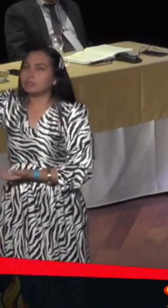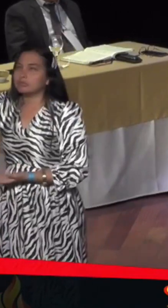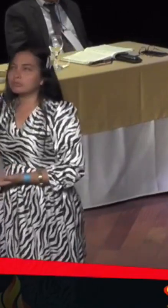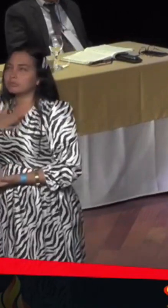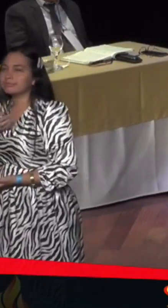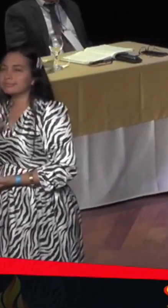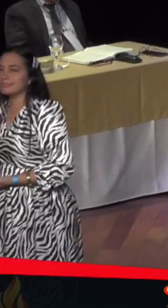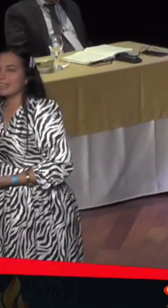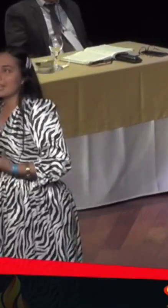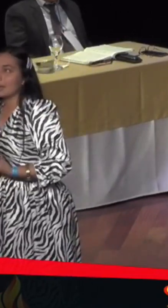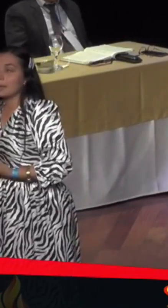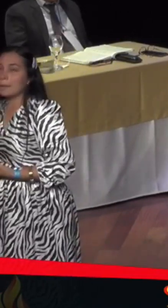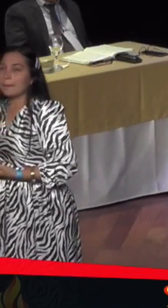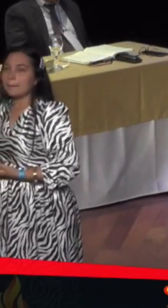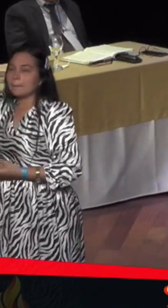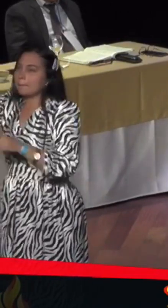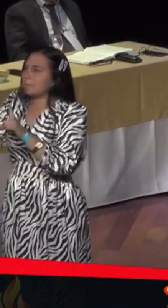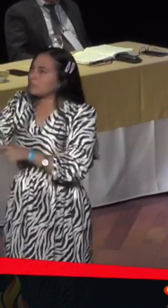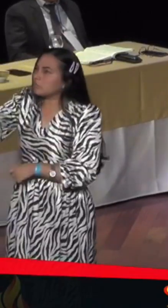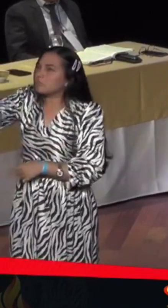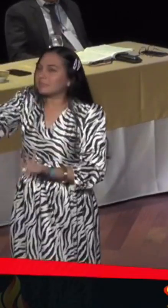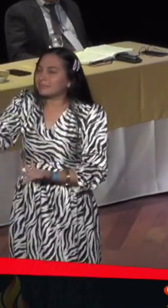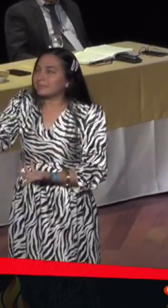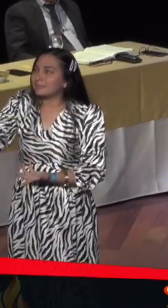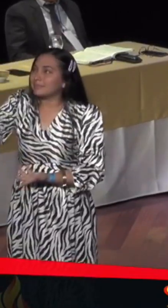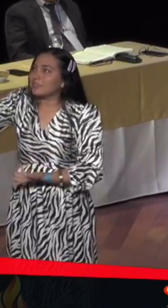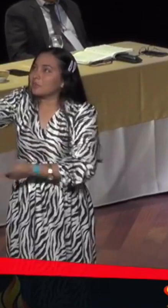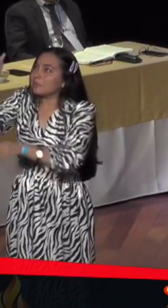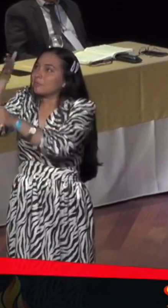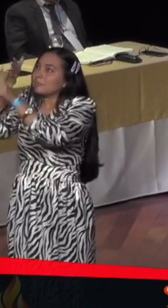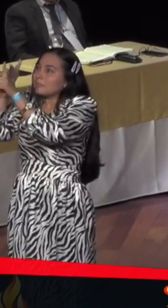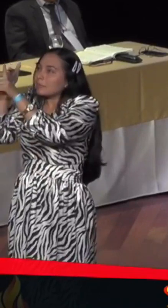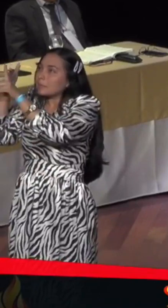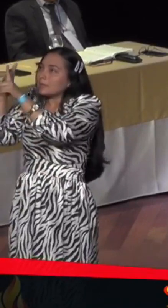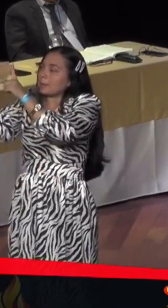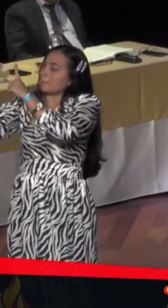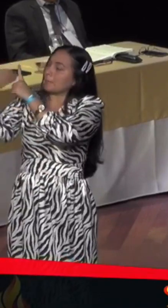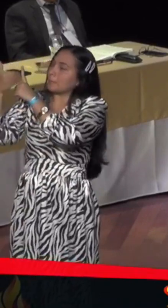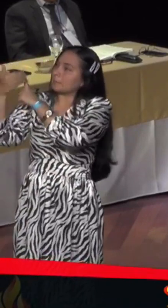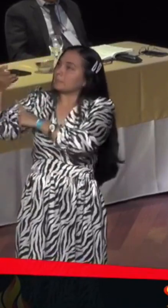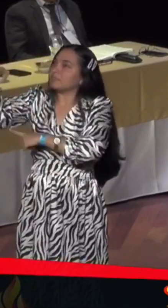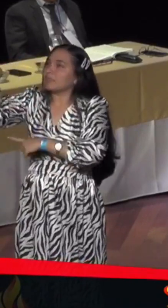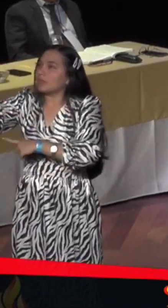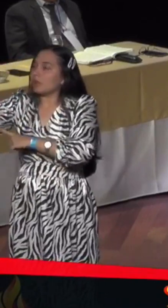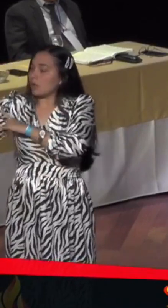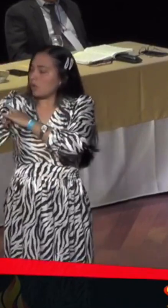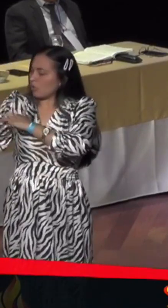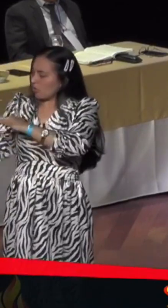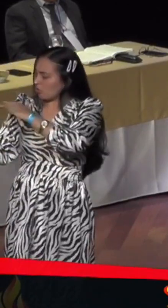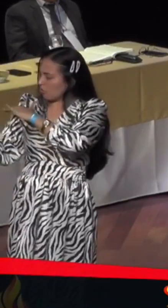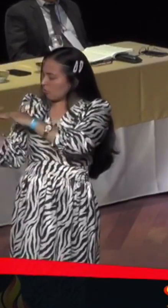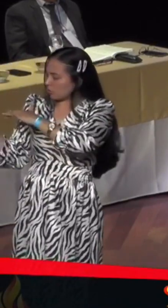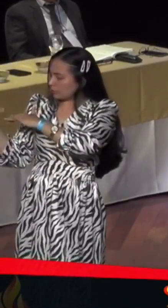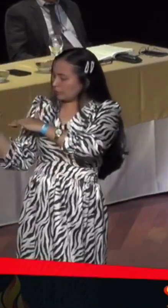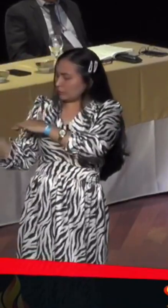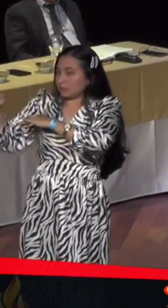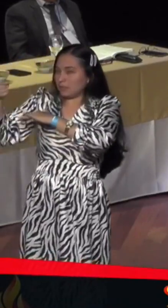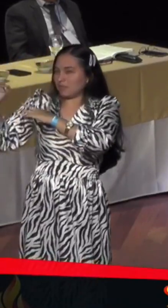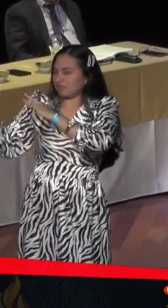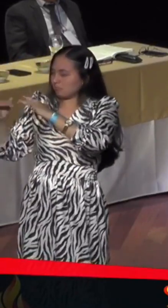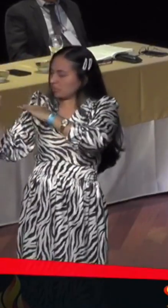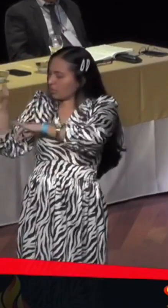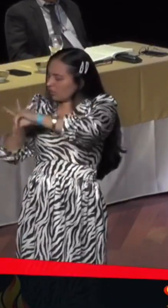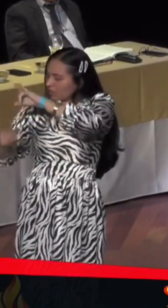Porque la peor lucha que tiene no es contra Satanás, sino contra nosotros mismos. El peor enemigo